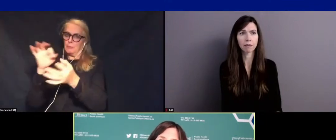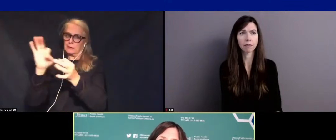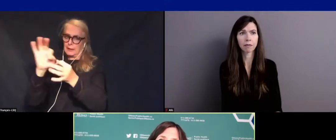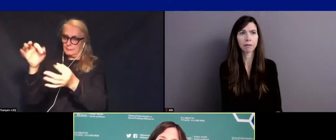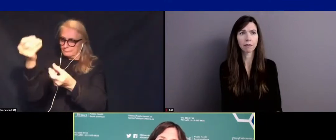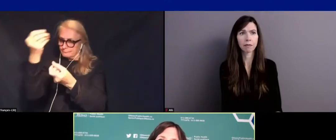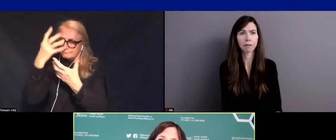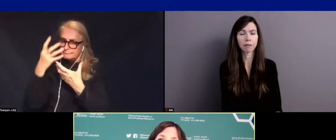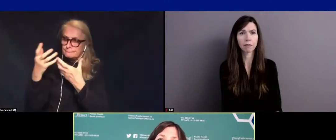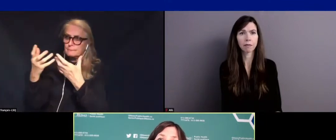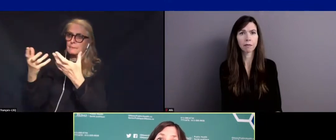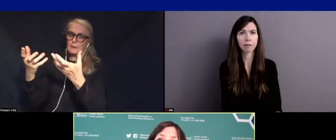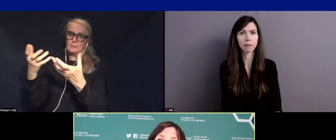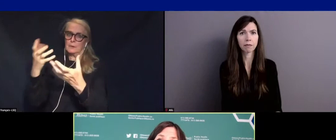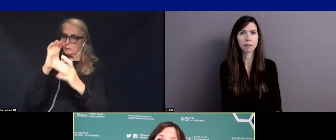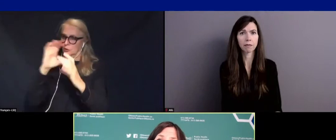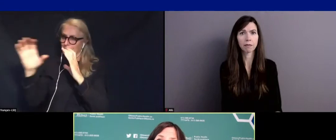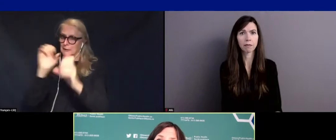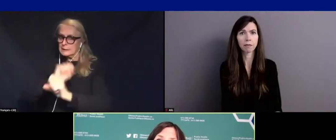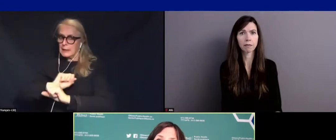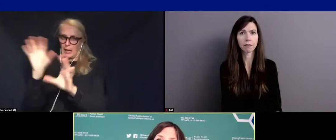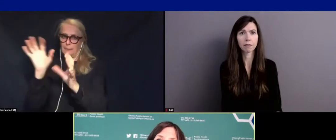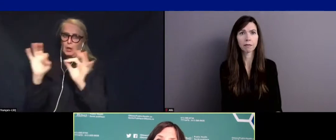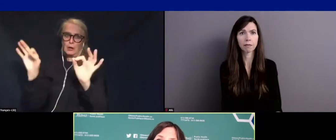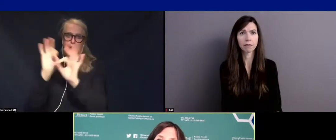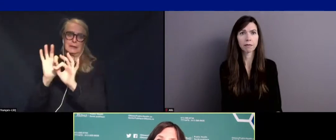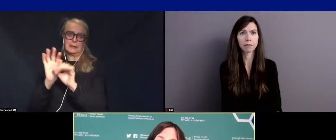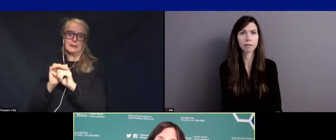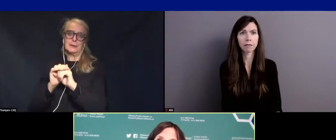avec clarté que c'est